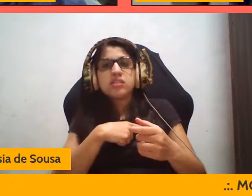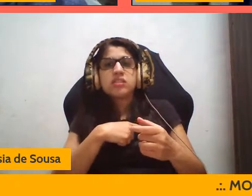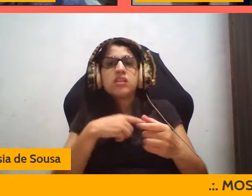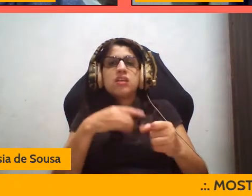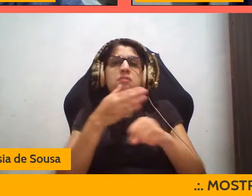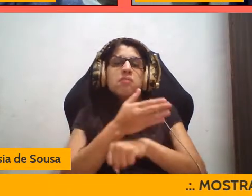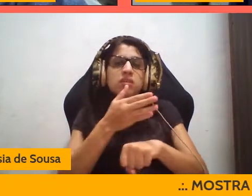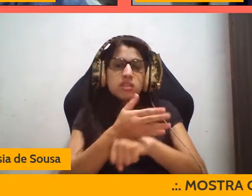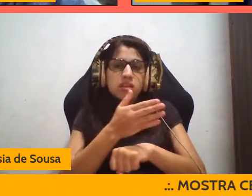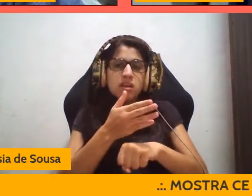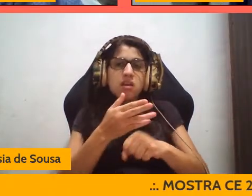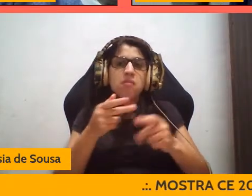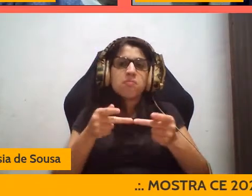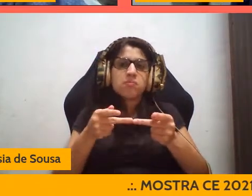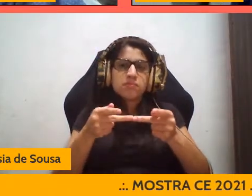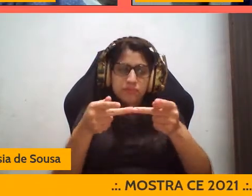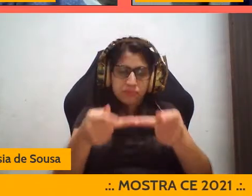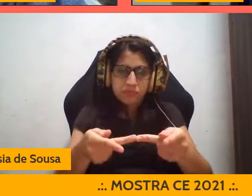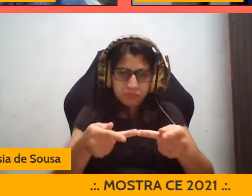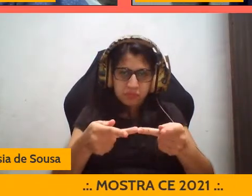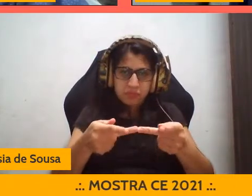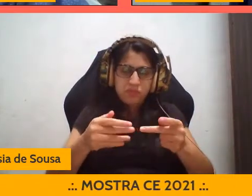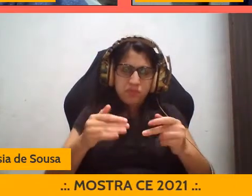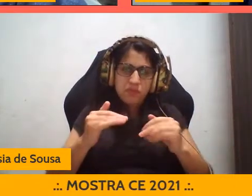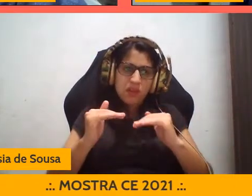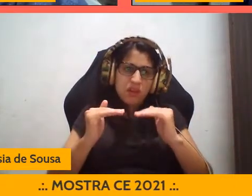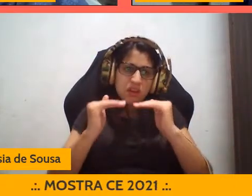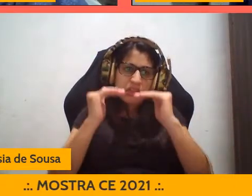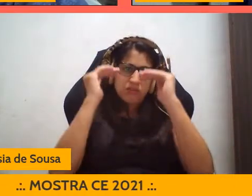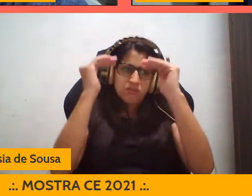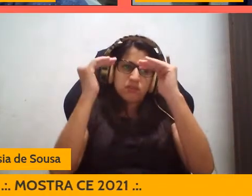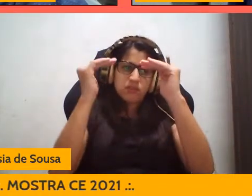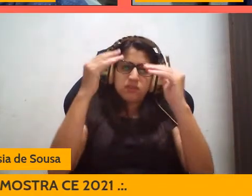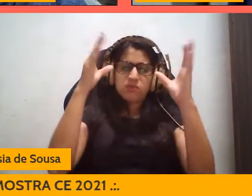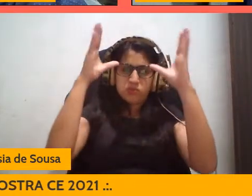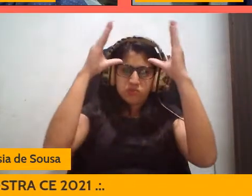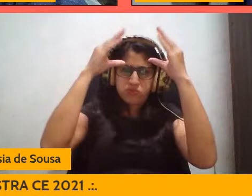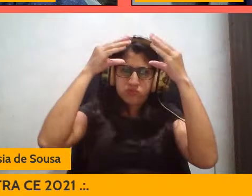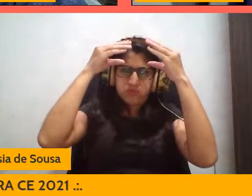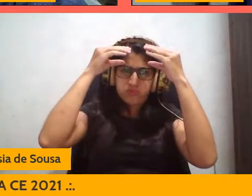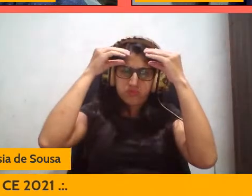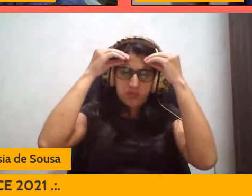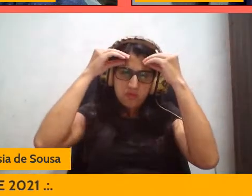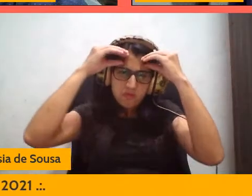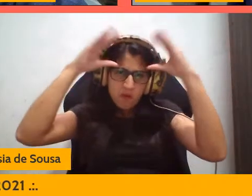que terminam enriquecendo muito a formação do aluno.